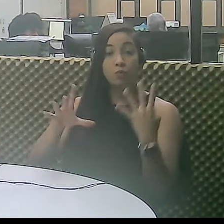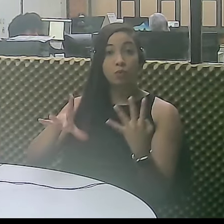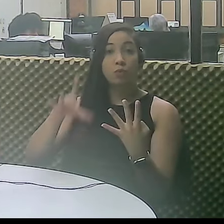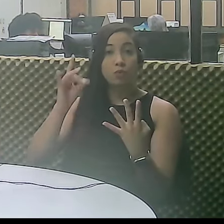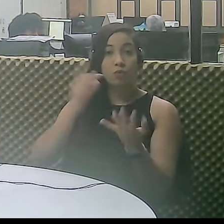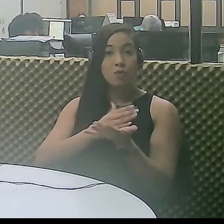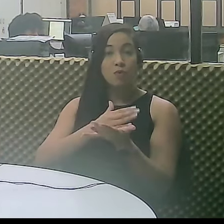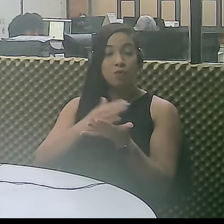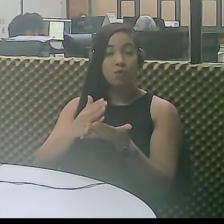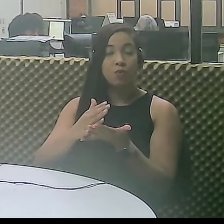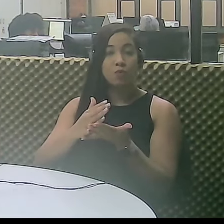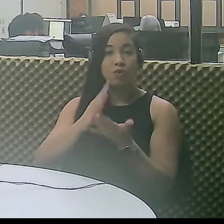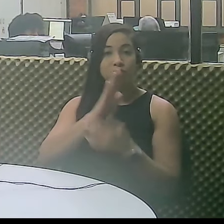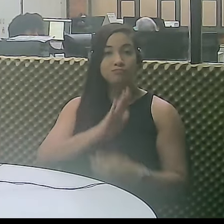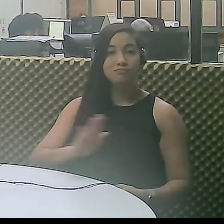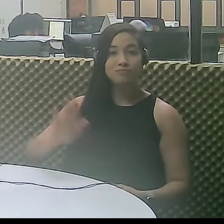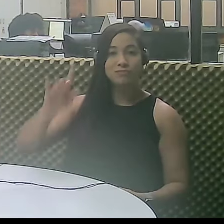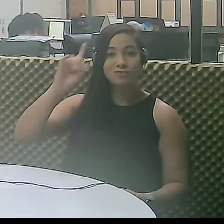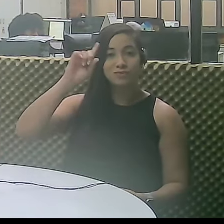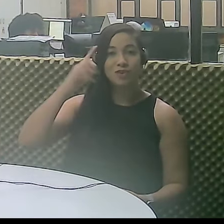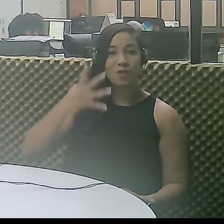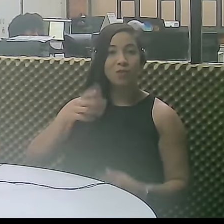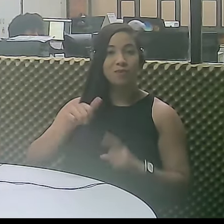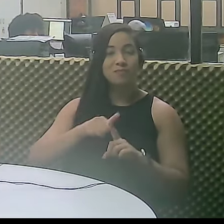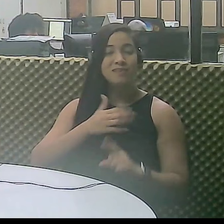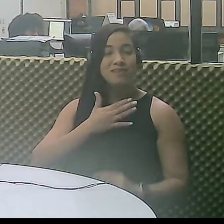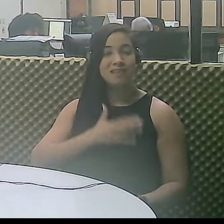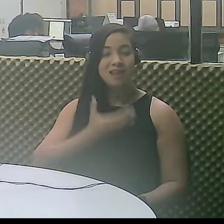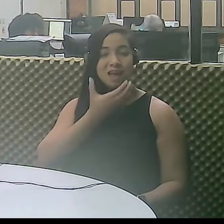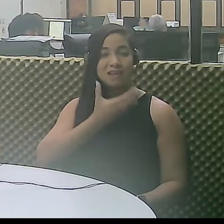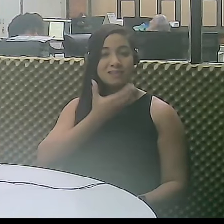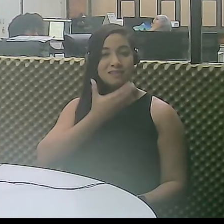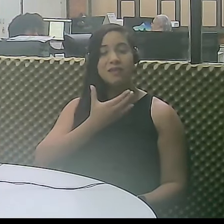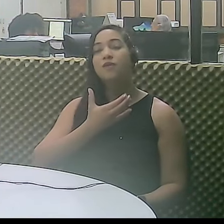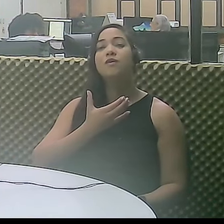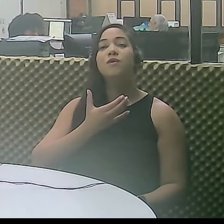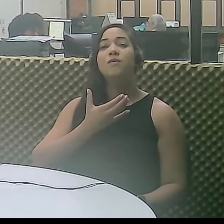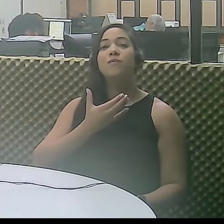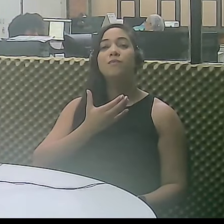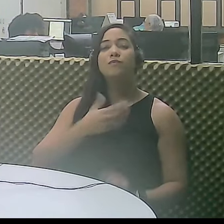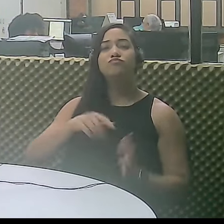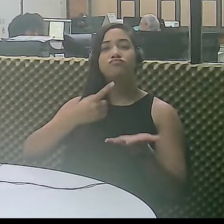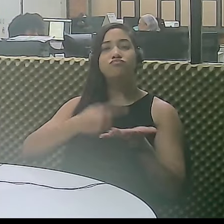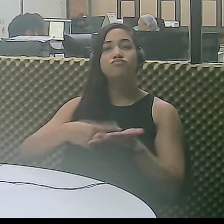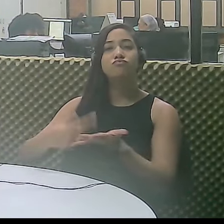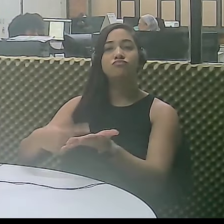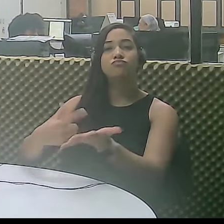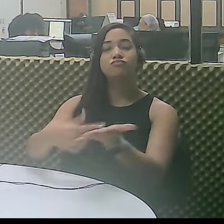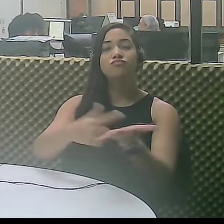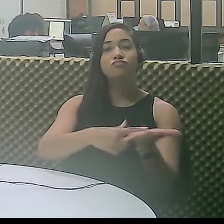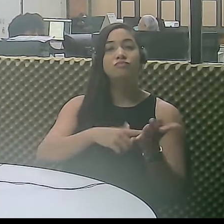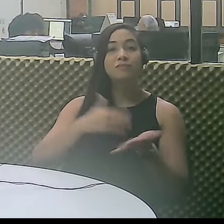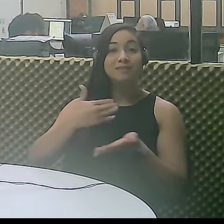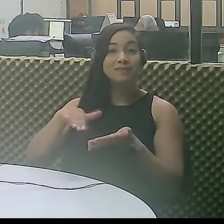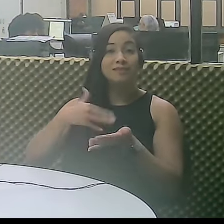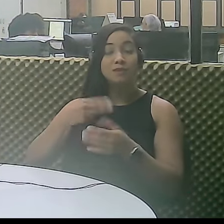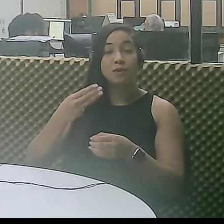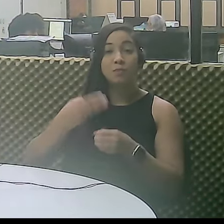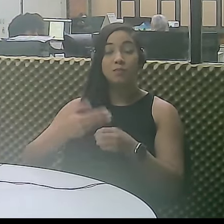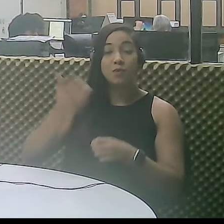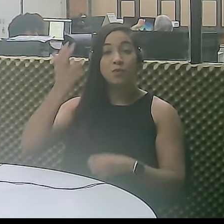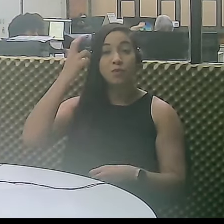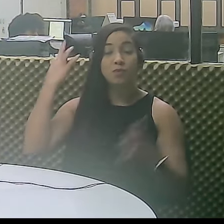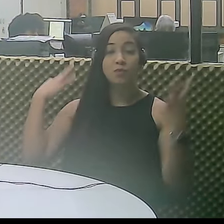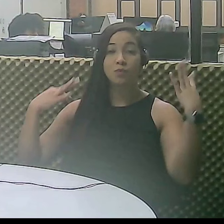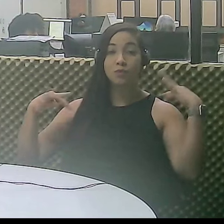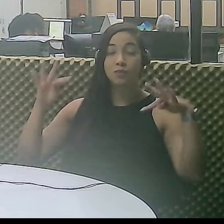selecionados iniciarão seus mandatos no dia 4 de dezembro e cumprirão com a agenda de eventos que será determinada pela Secretaria Municipal de